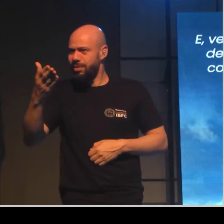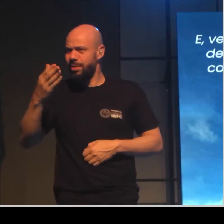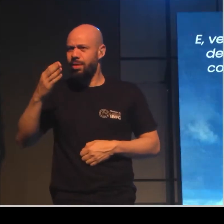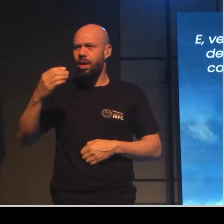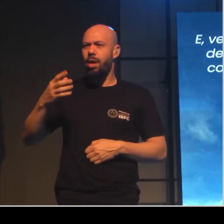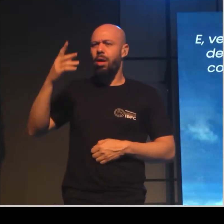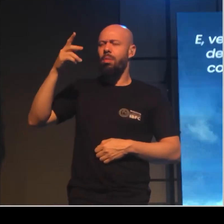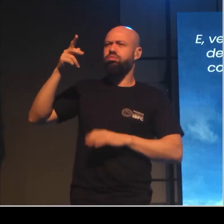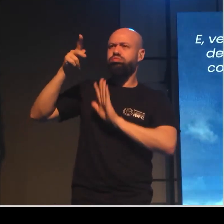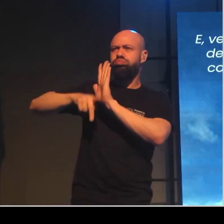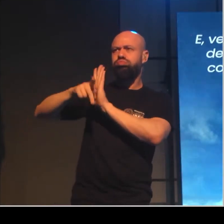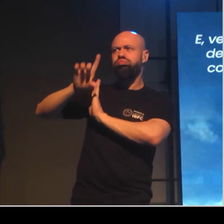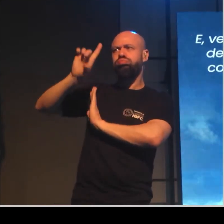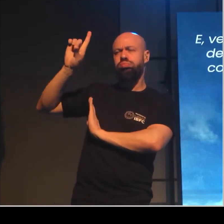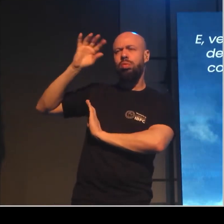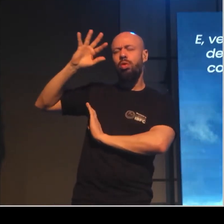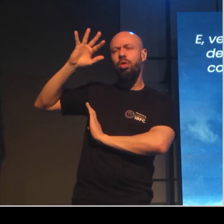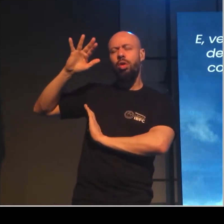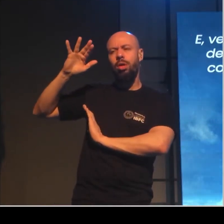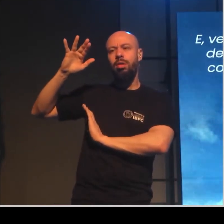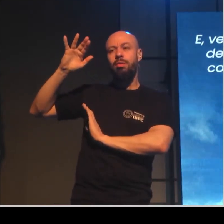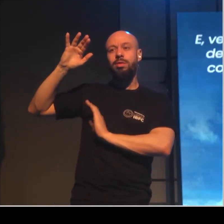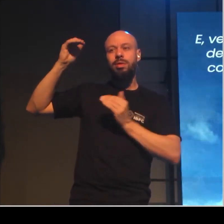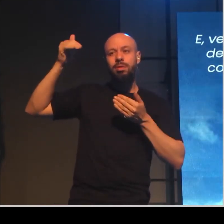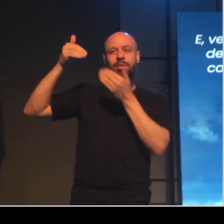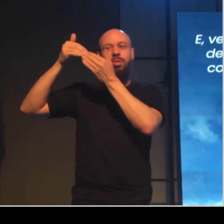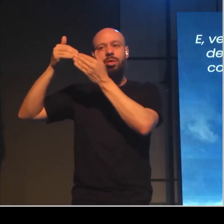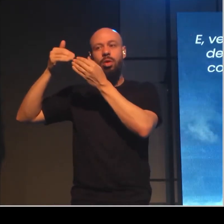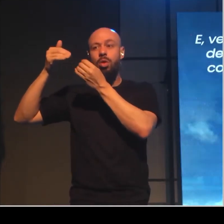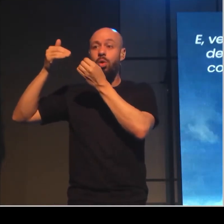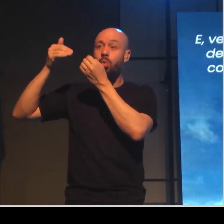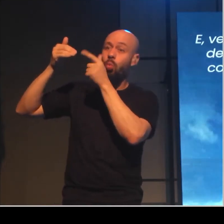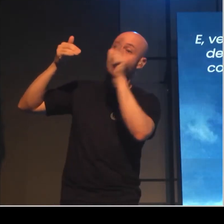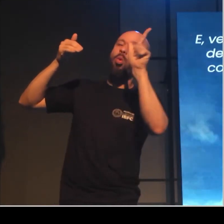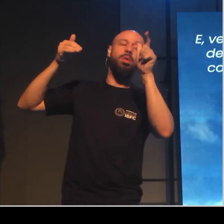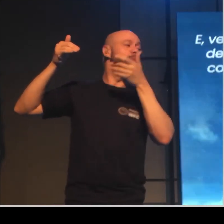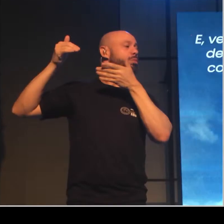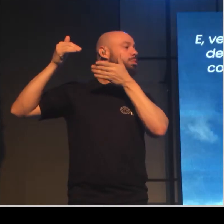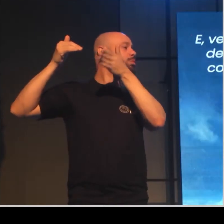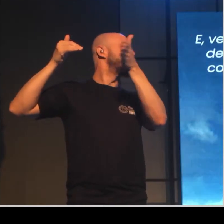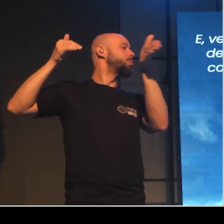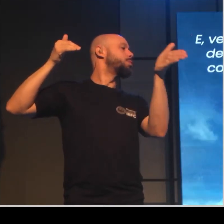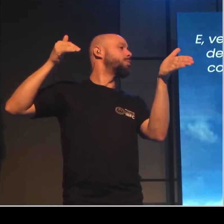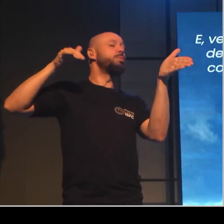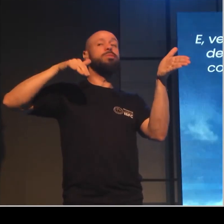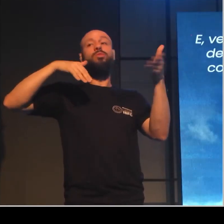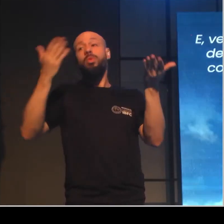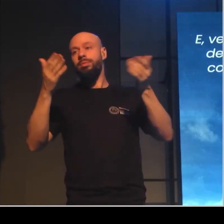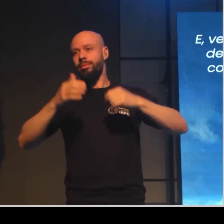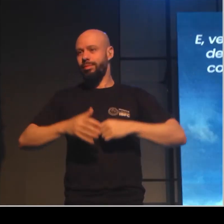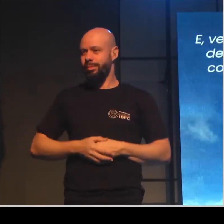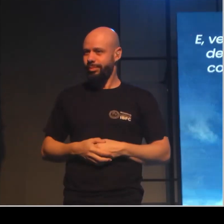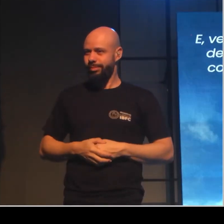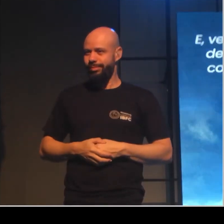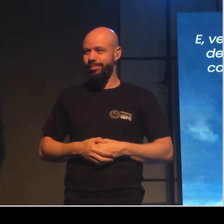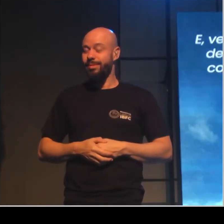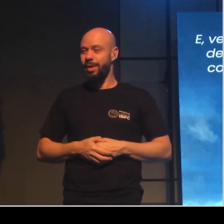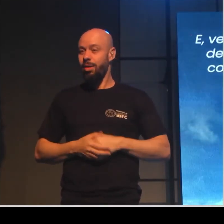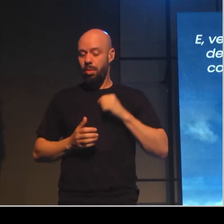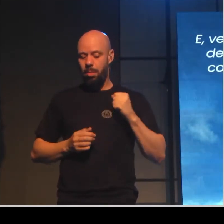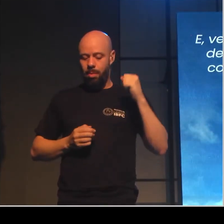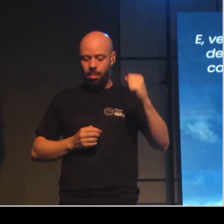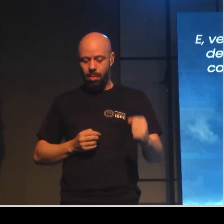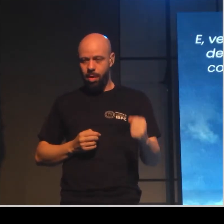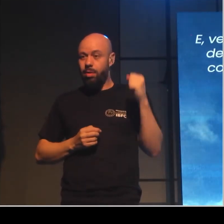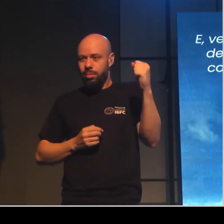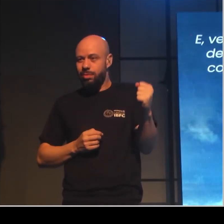seus planos, como José. Como os pastores, celebre, se alegre, comemore, porque Natal é uma